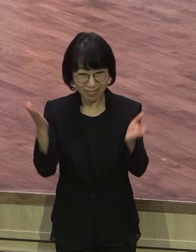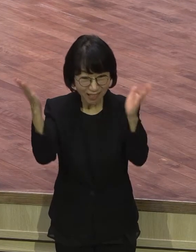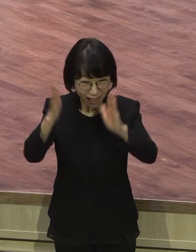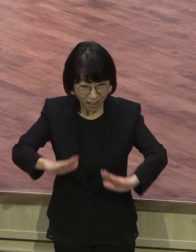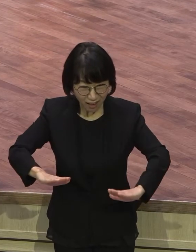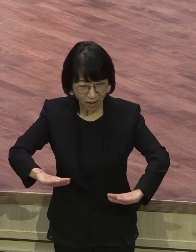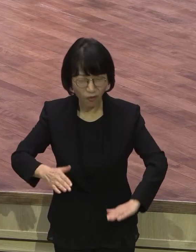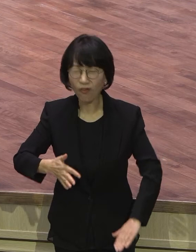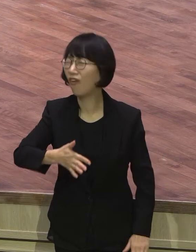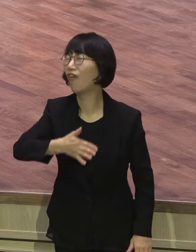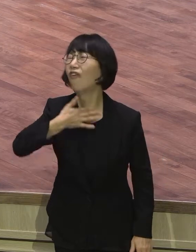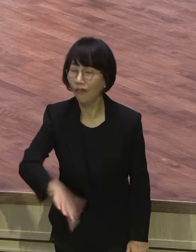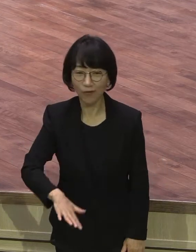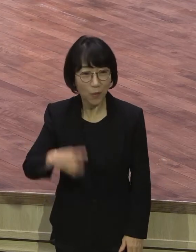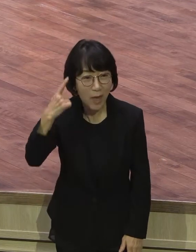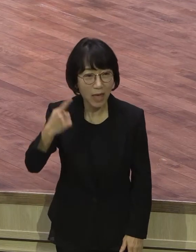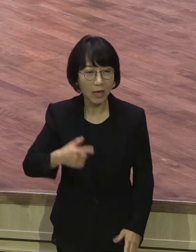다.